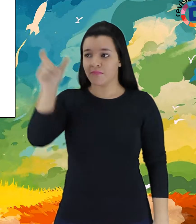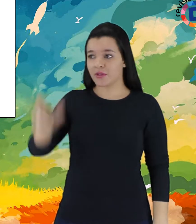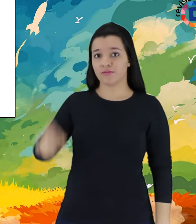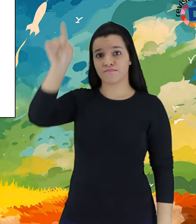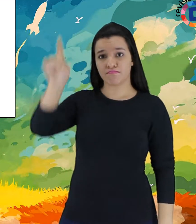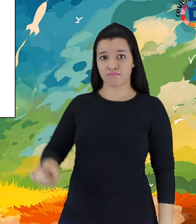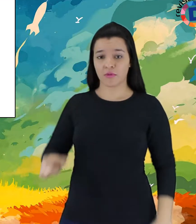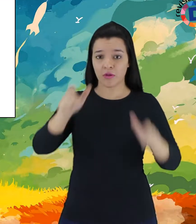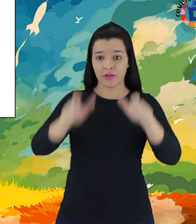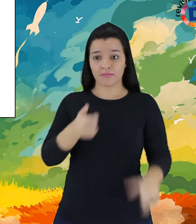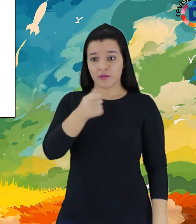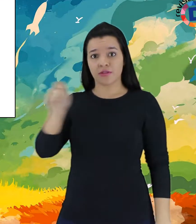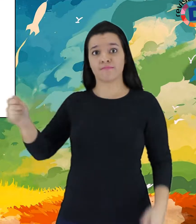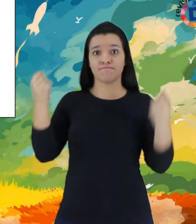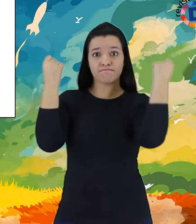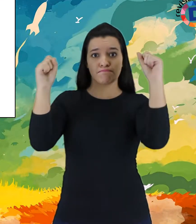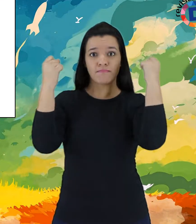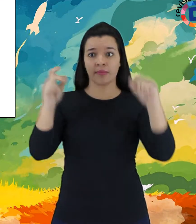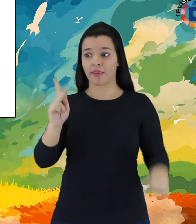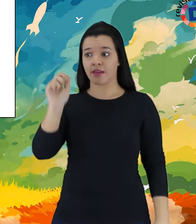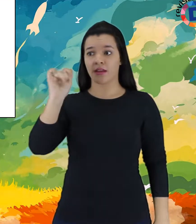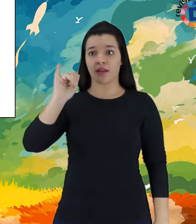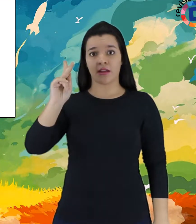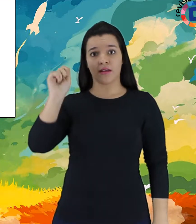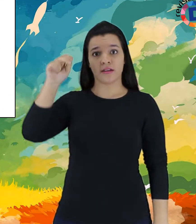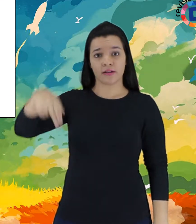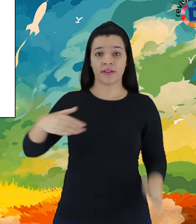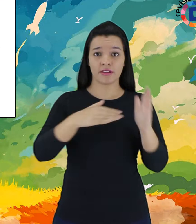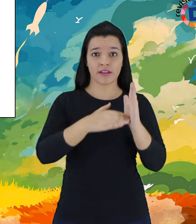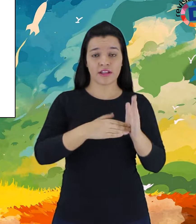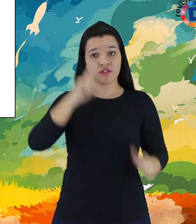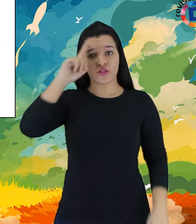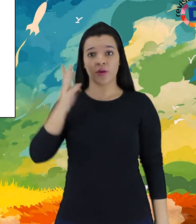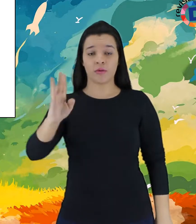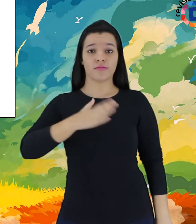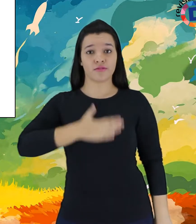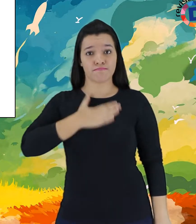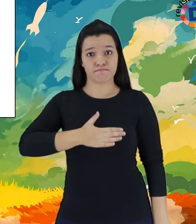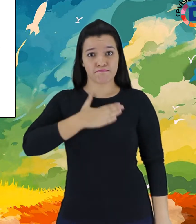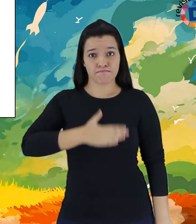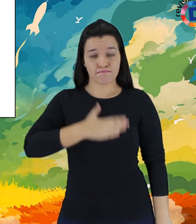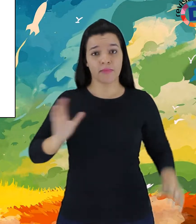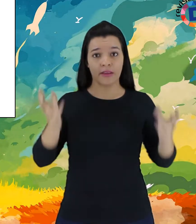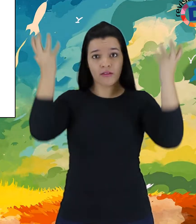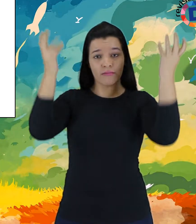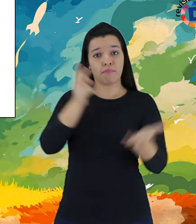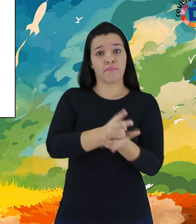CAICAN até o dia 4 de agosto. O evento será na Associação, localizada na Rua Manuel Leôncio,